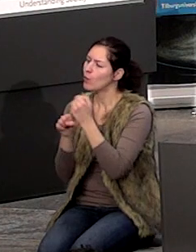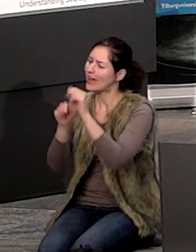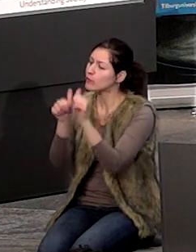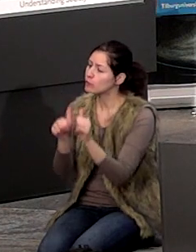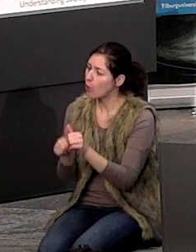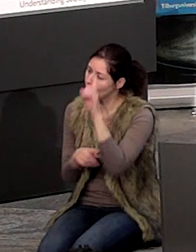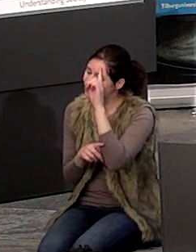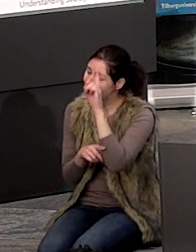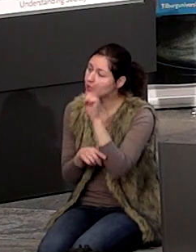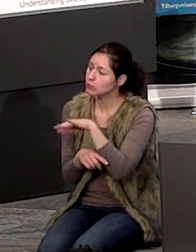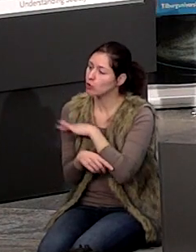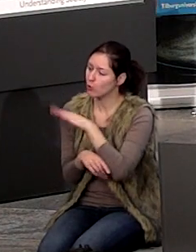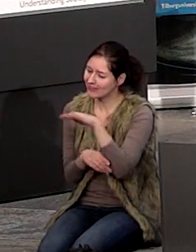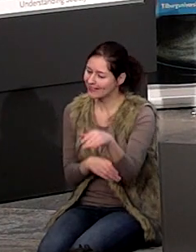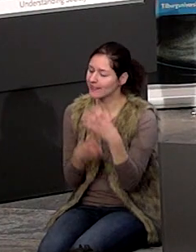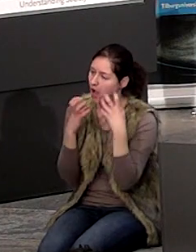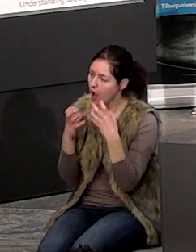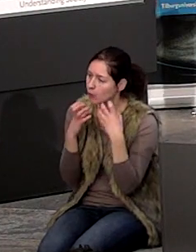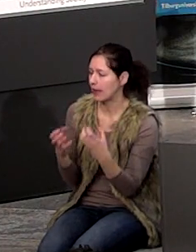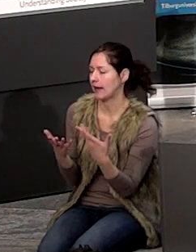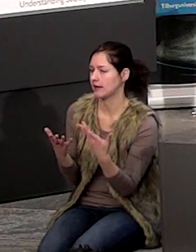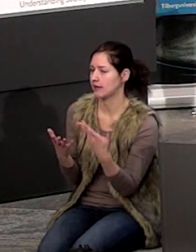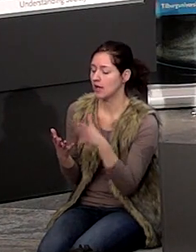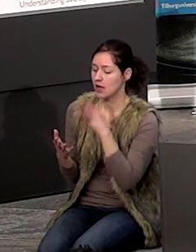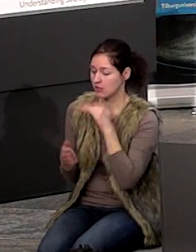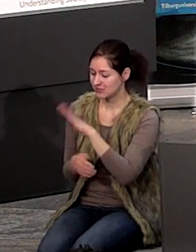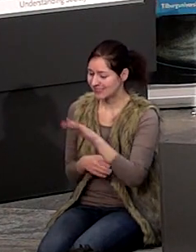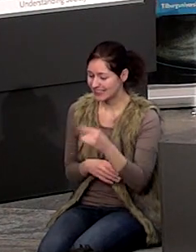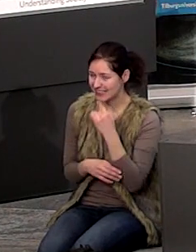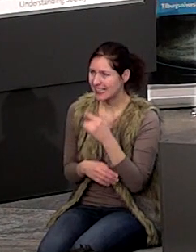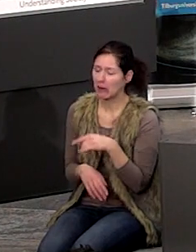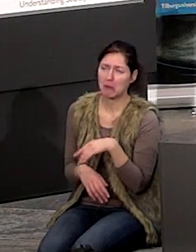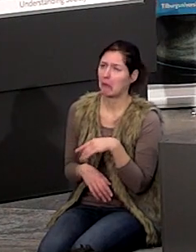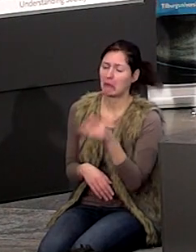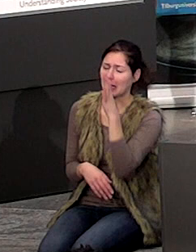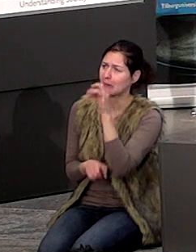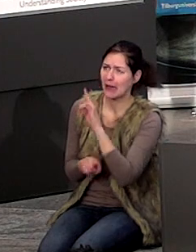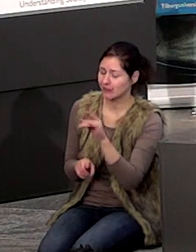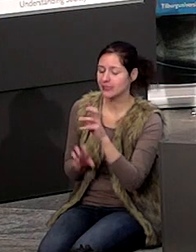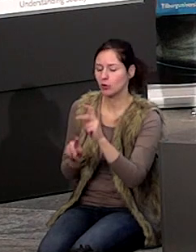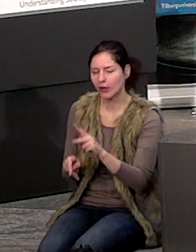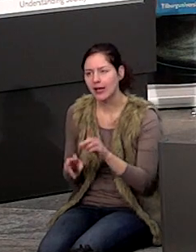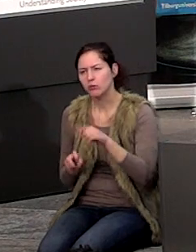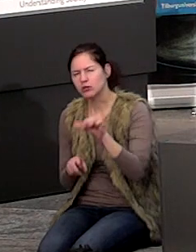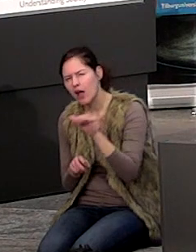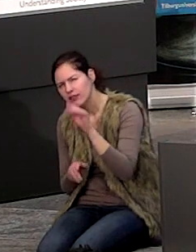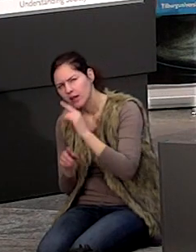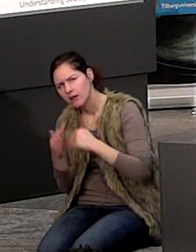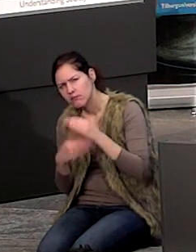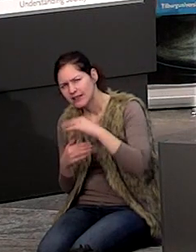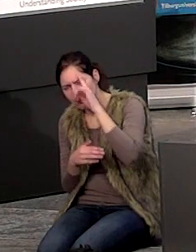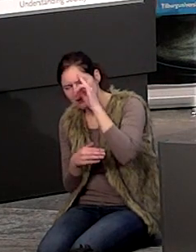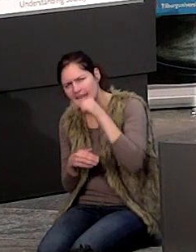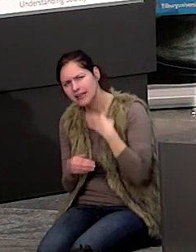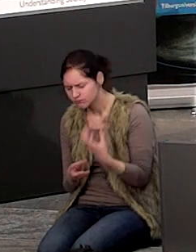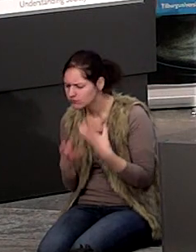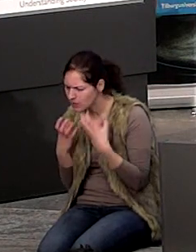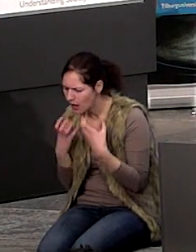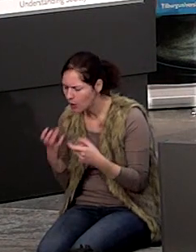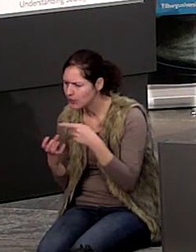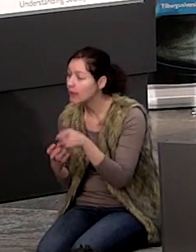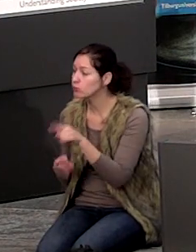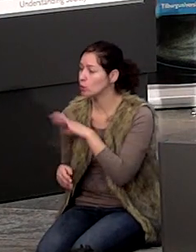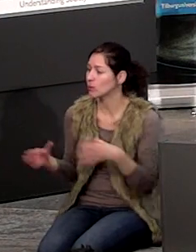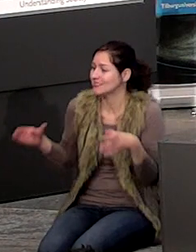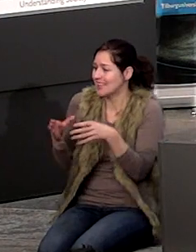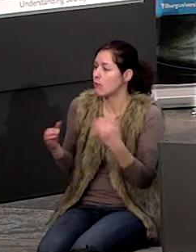Ze moeten aan kinderen dingen uit kunnen leggen. En als kinderen het niet in één keer snappen, moeten ze het op een andere manier nog een keer kunnen uitleggen. Ze moeten oefenen met kinderen.